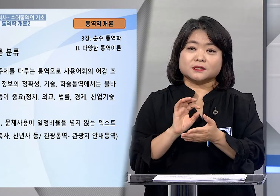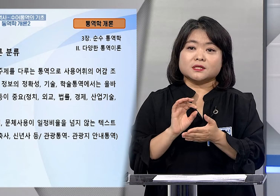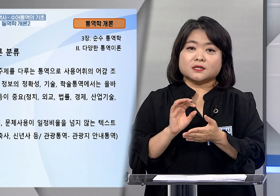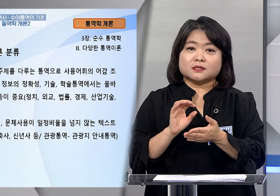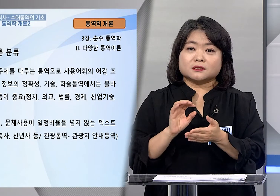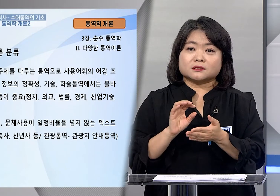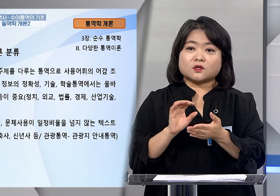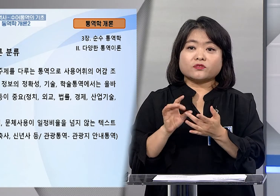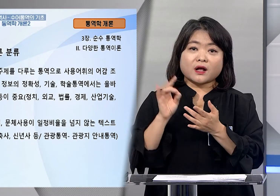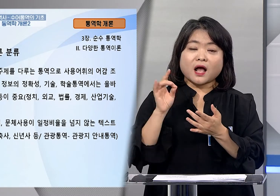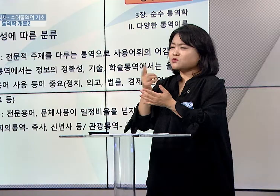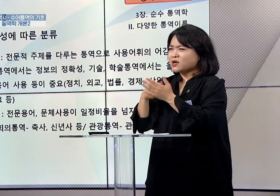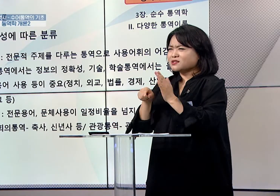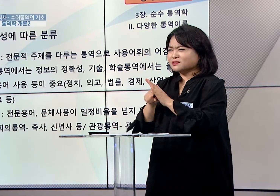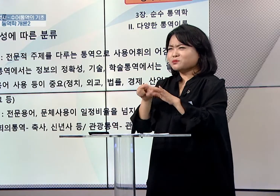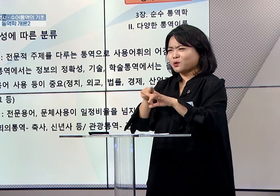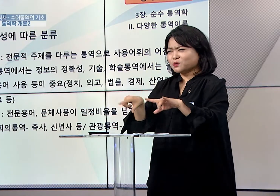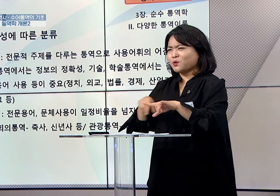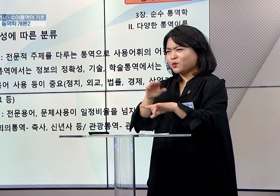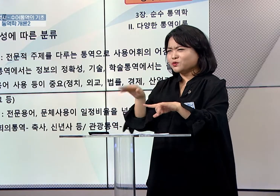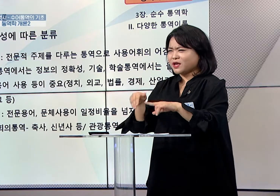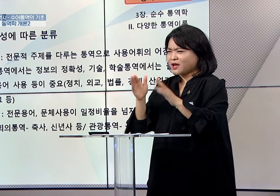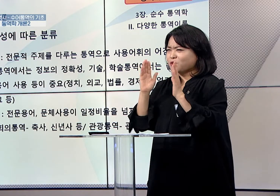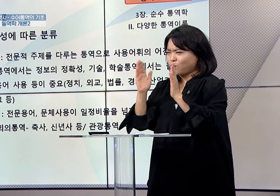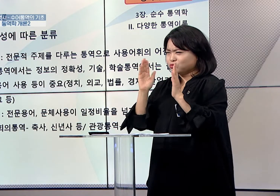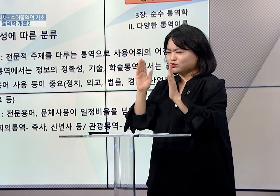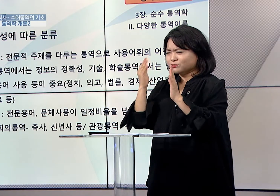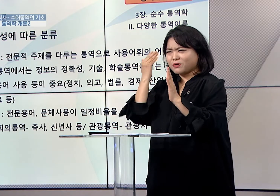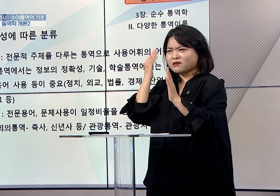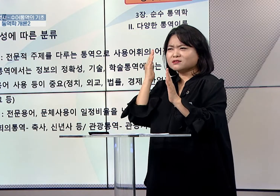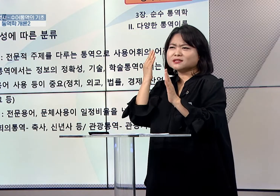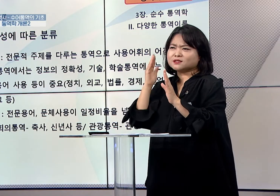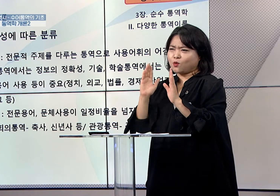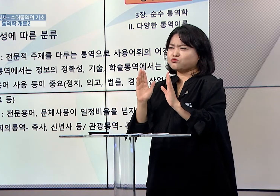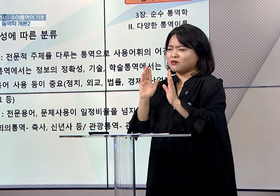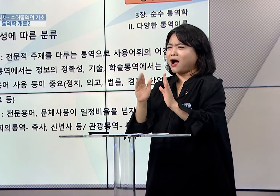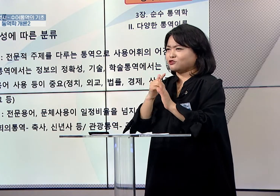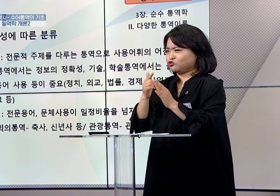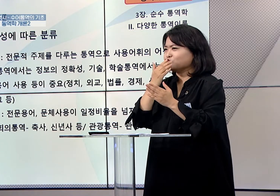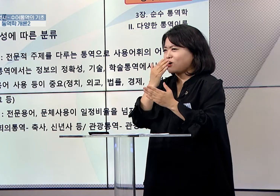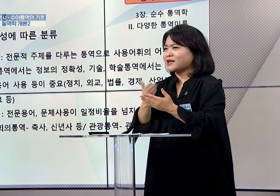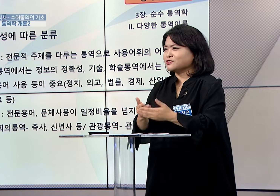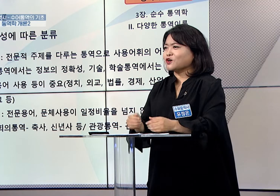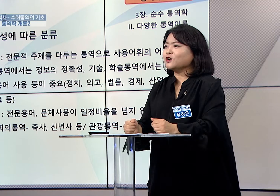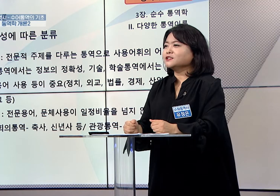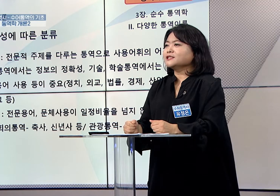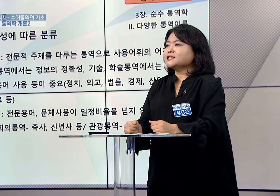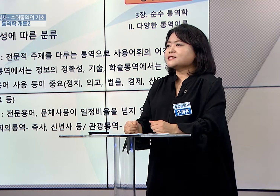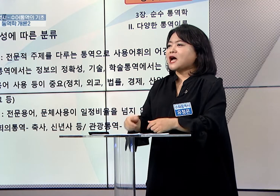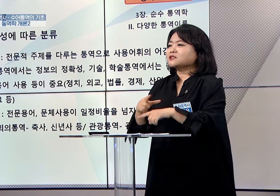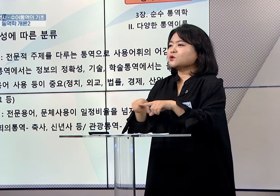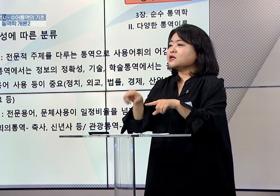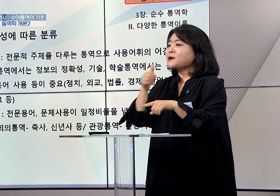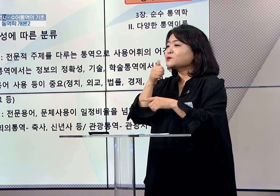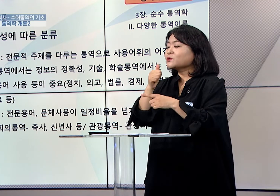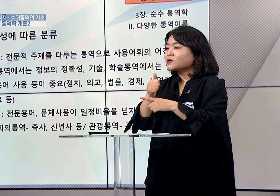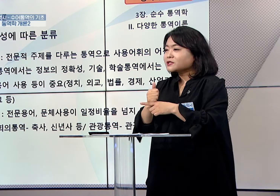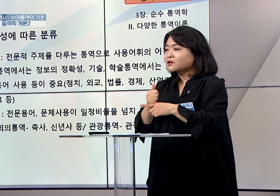선택하기 위해서는 평소 우리의 공부, 배경 지식 공부가 아주 중요하겠죠. 그리고 일반 통역에서